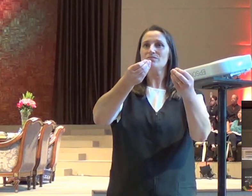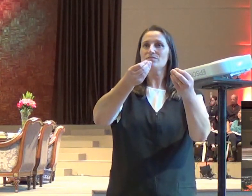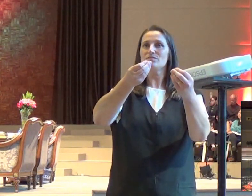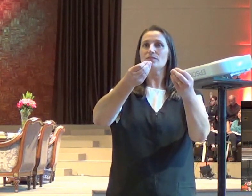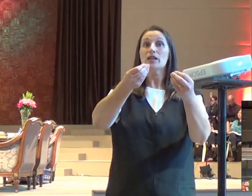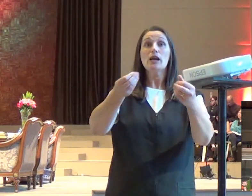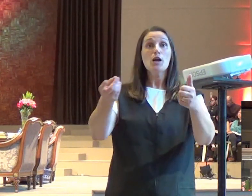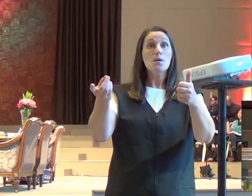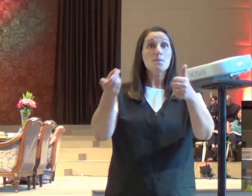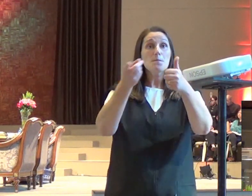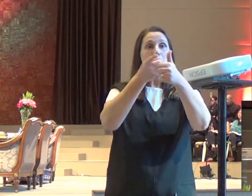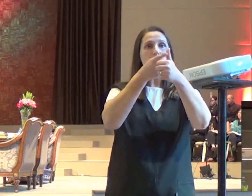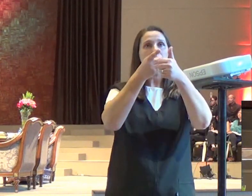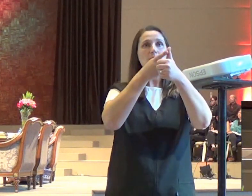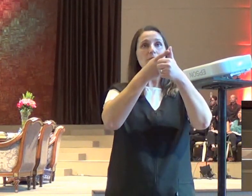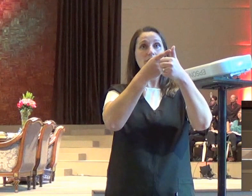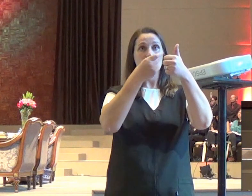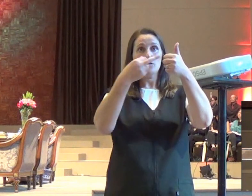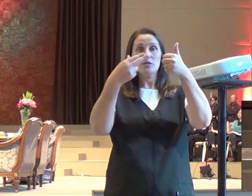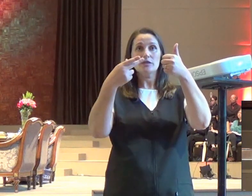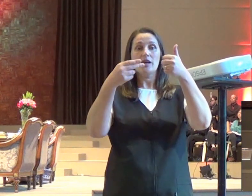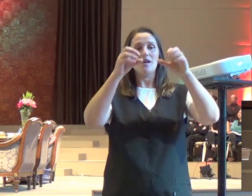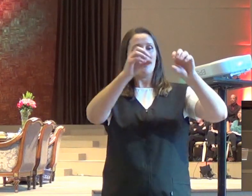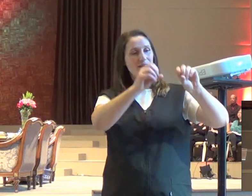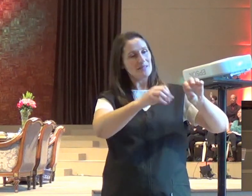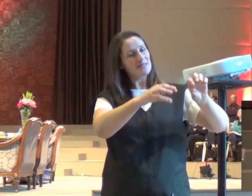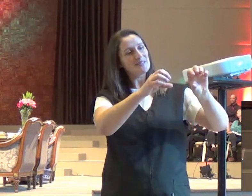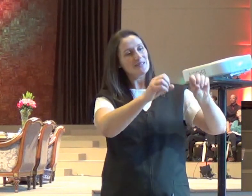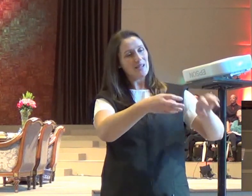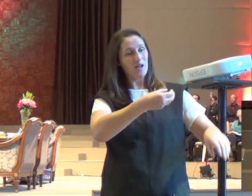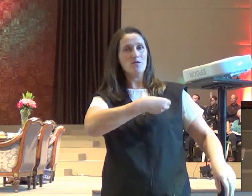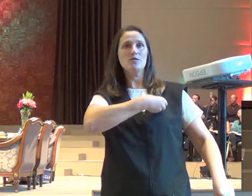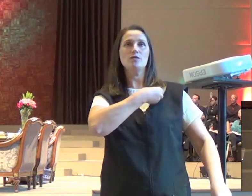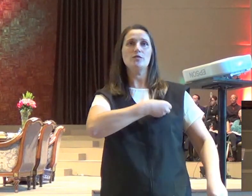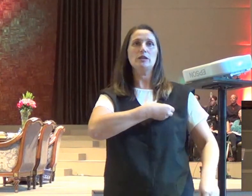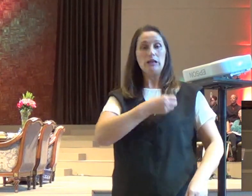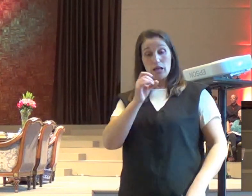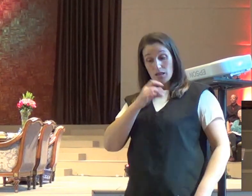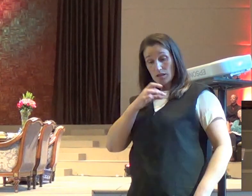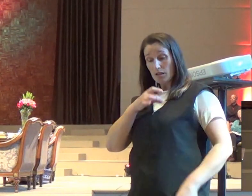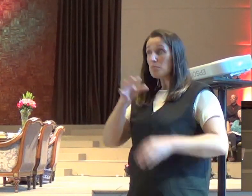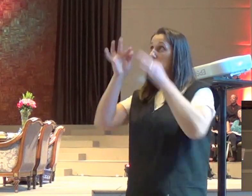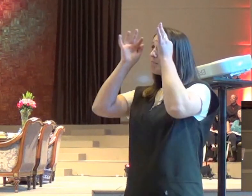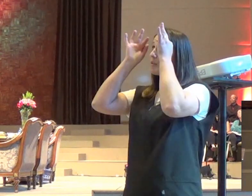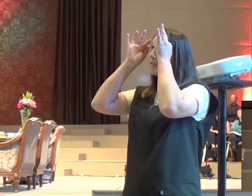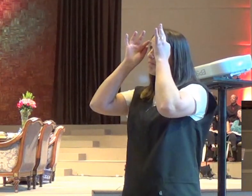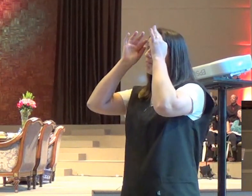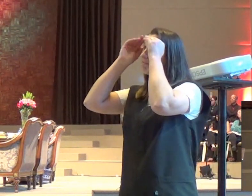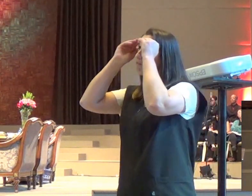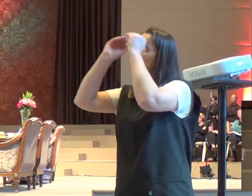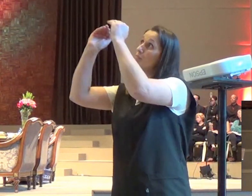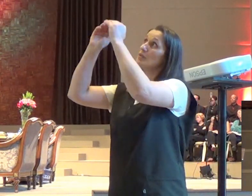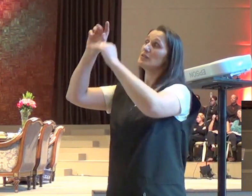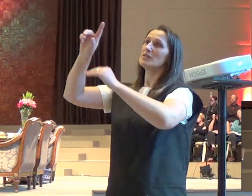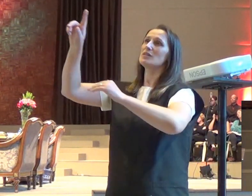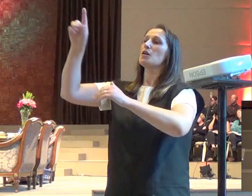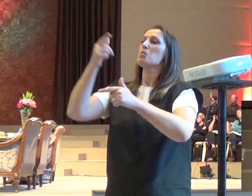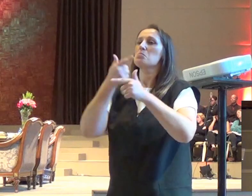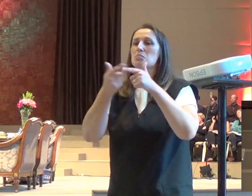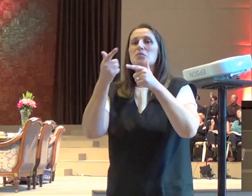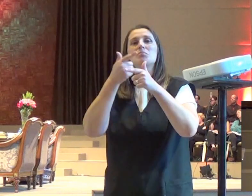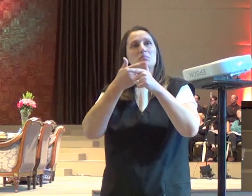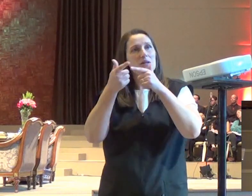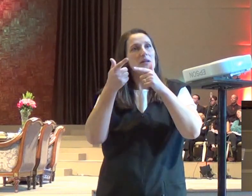primeira missão é ensinar a viver, ensinar a temer a Deus, ensinar a resolver problemas, ensinar a